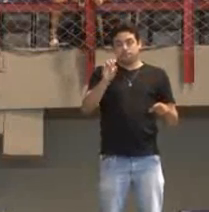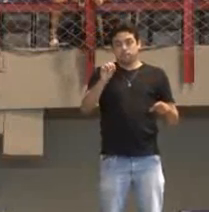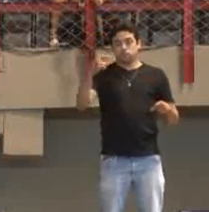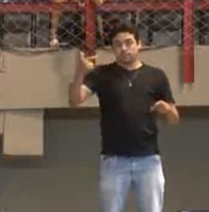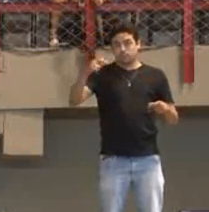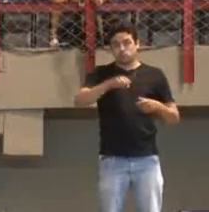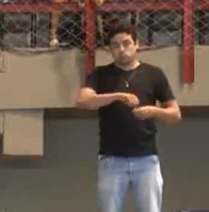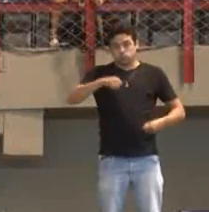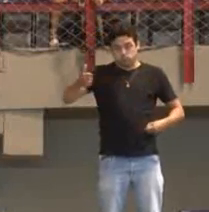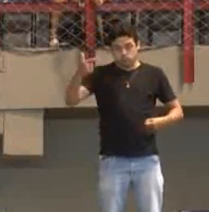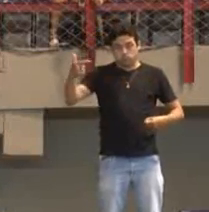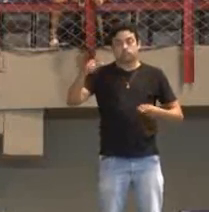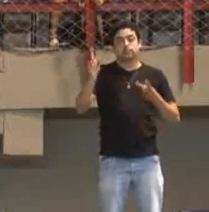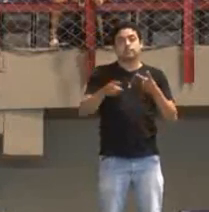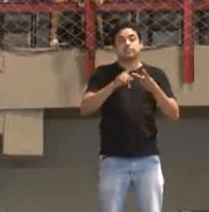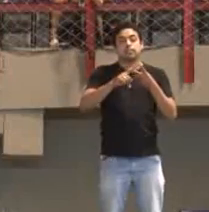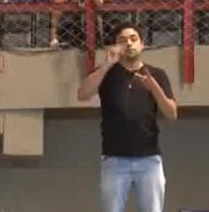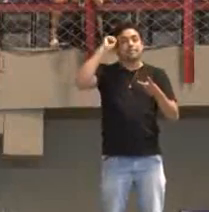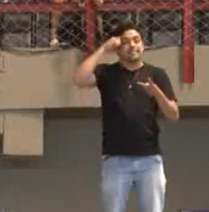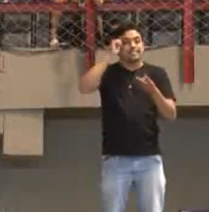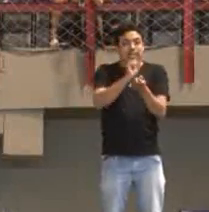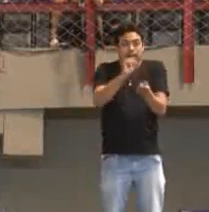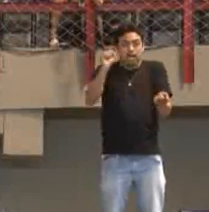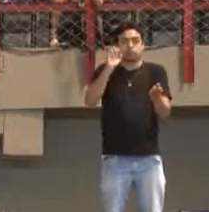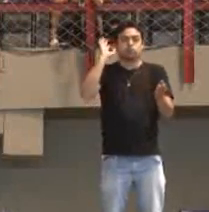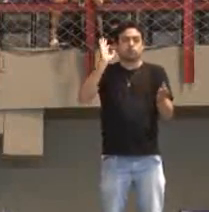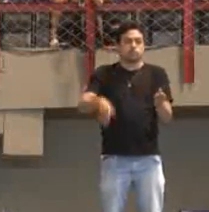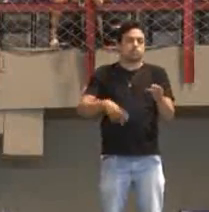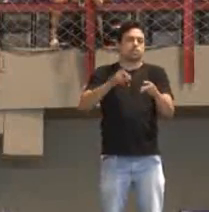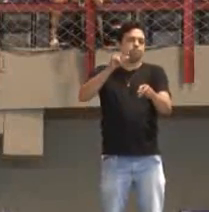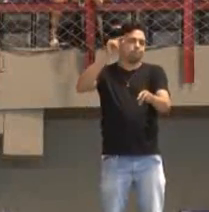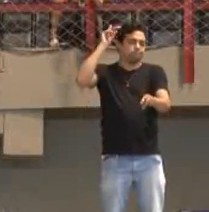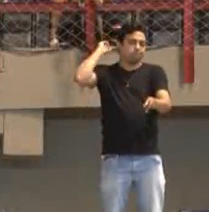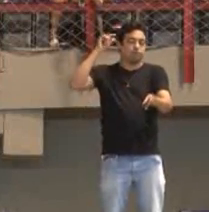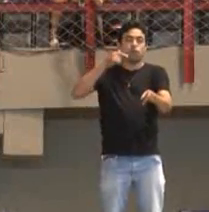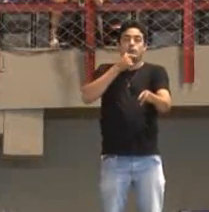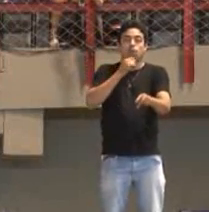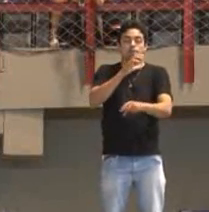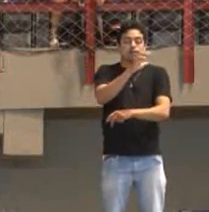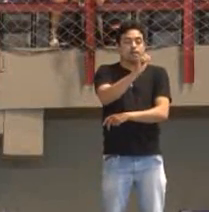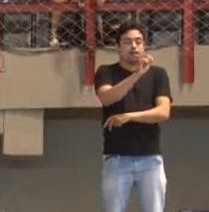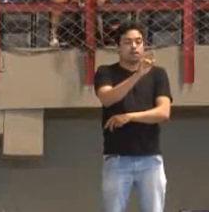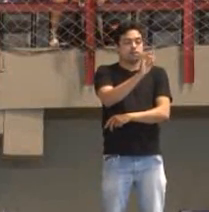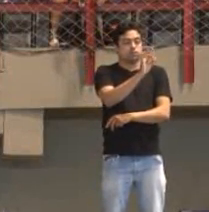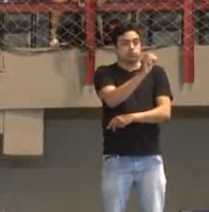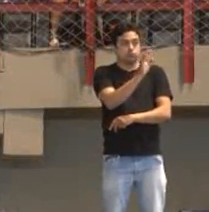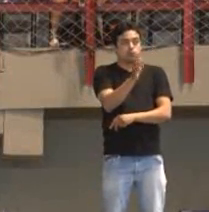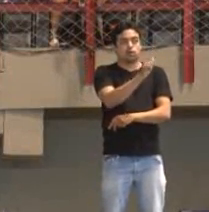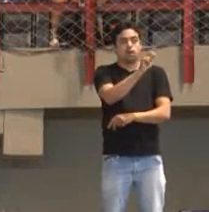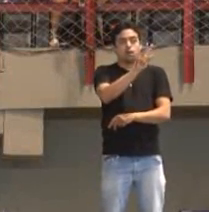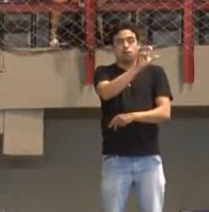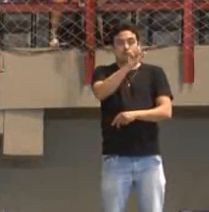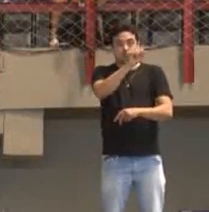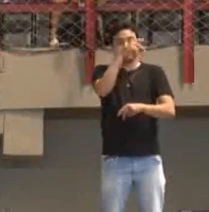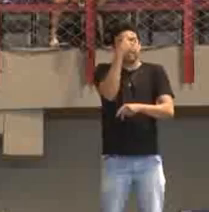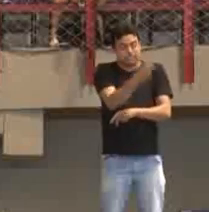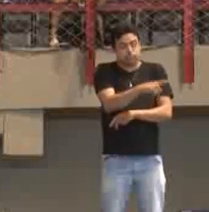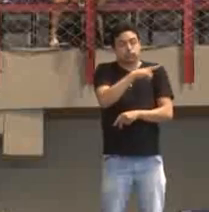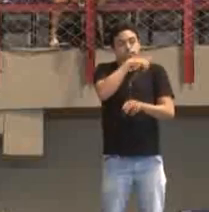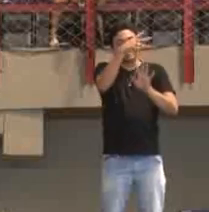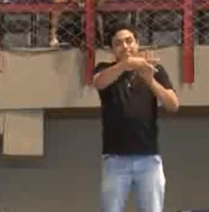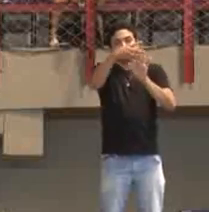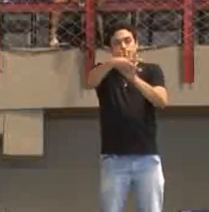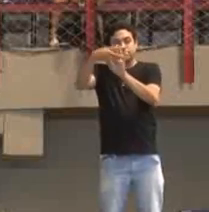pedindo a libertação dos escravos. E já fazia era tempo, desde o Castro Alves, que já tinha isso nos